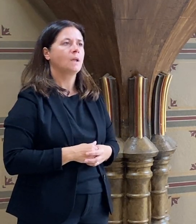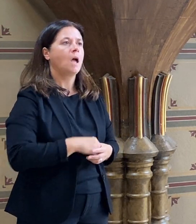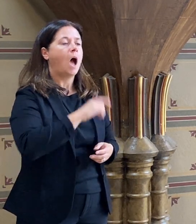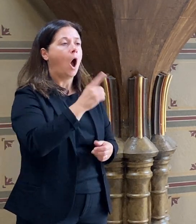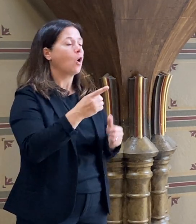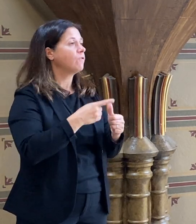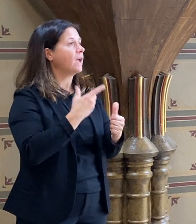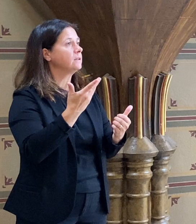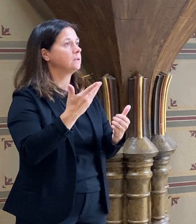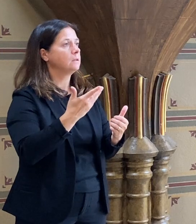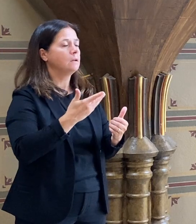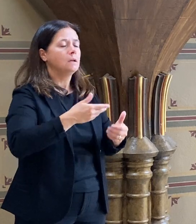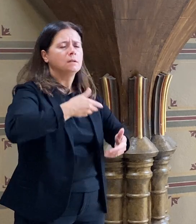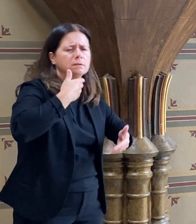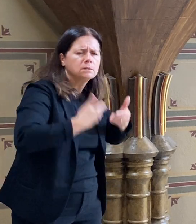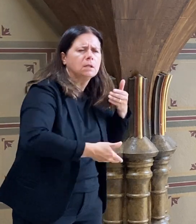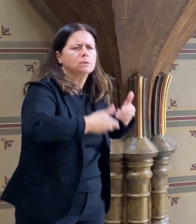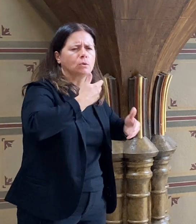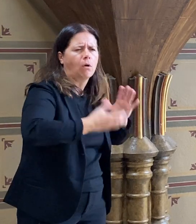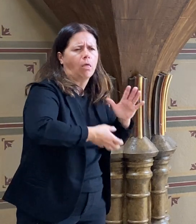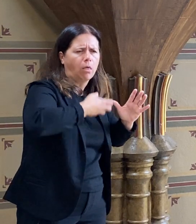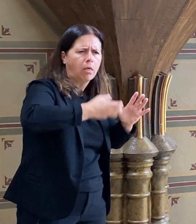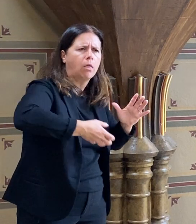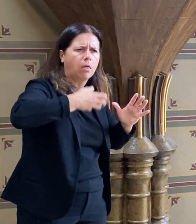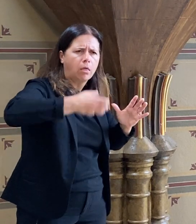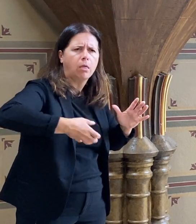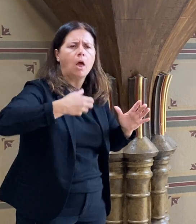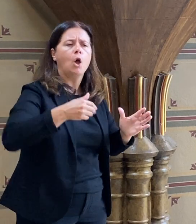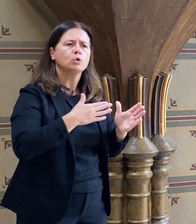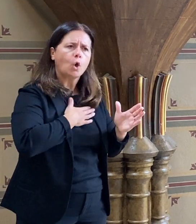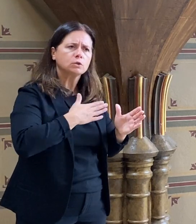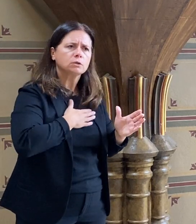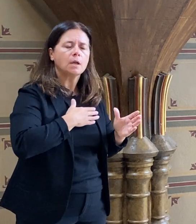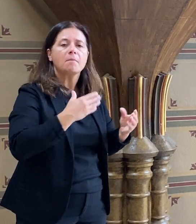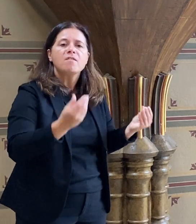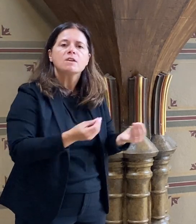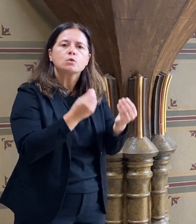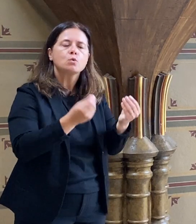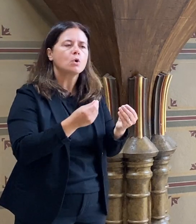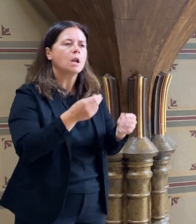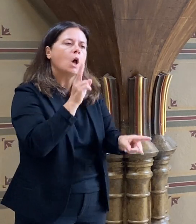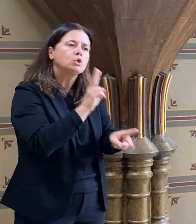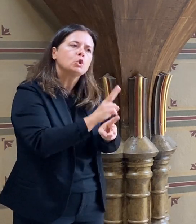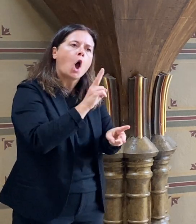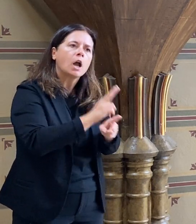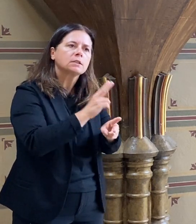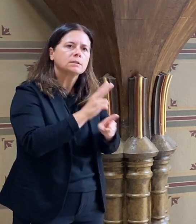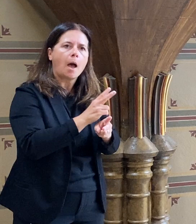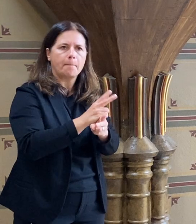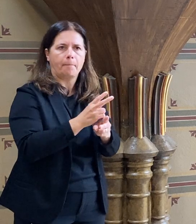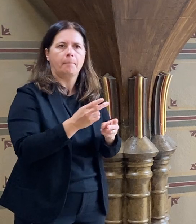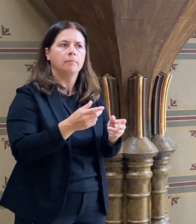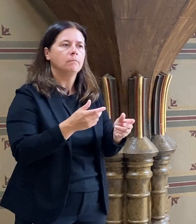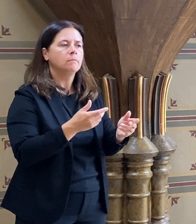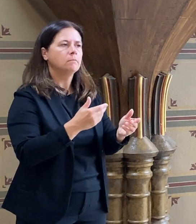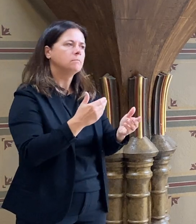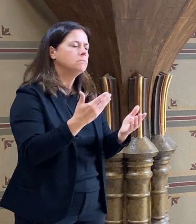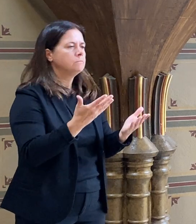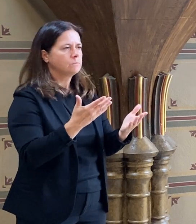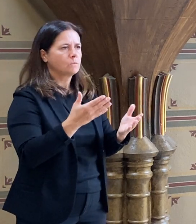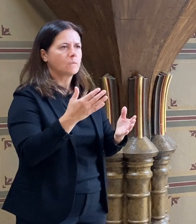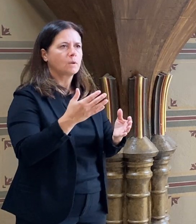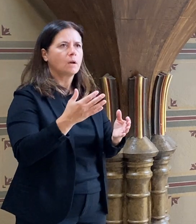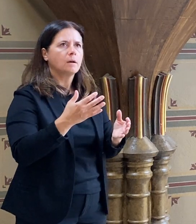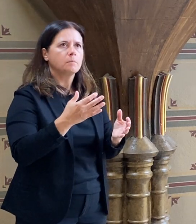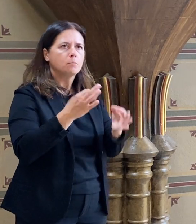wir in endlosen Sitzungen versuchen, sorgsam mit den Gütern umzugehen, die uns als Gemeinde anvertraut sind.